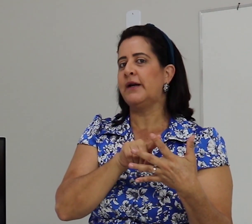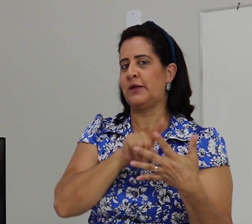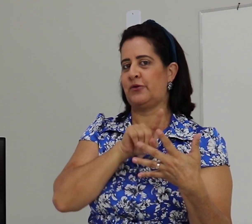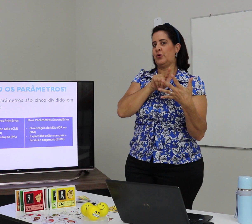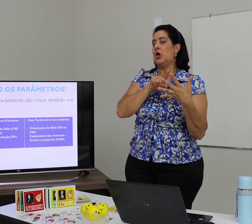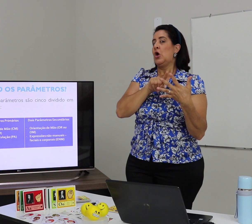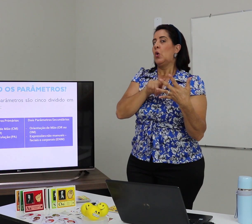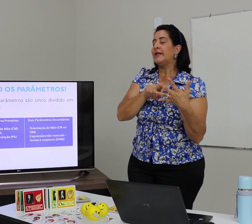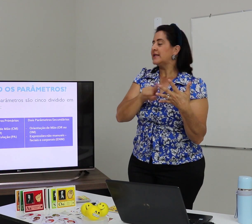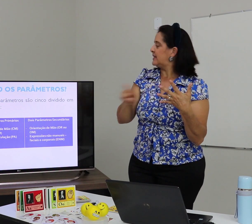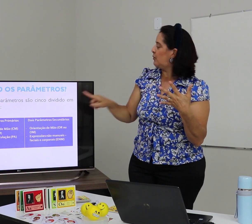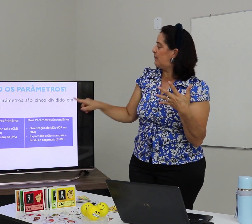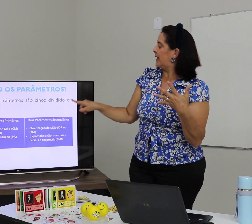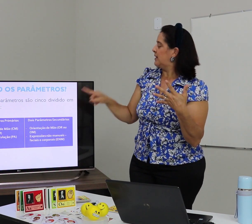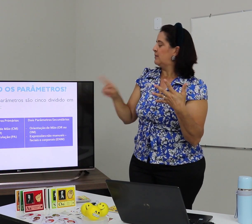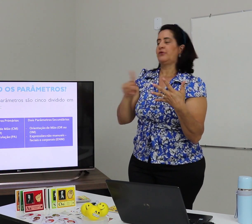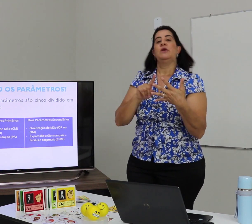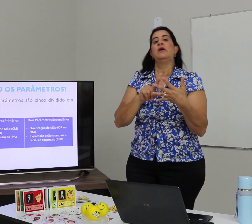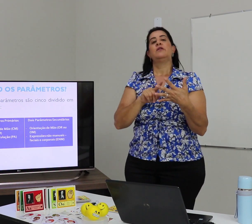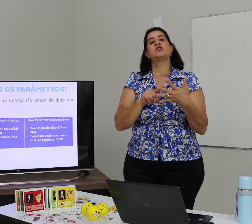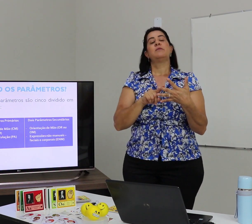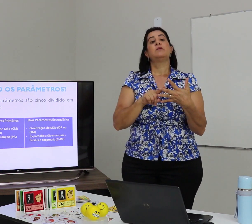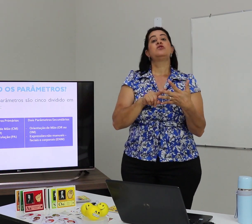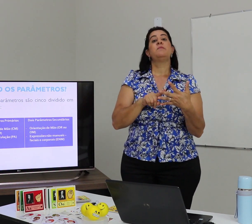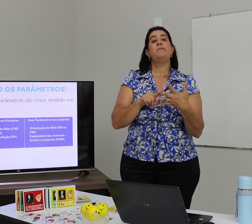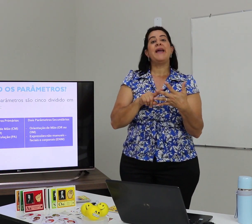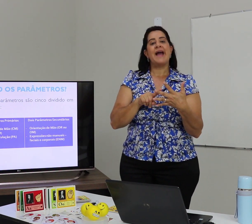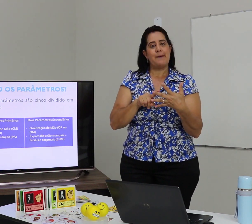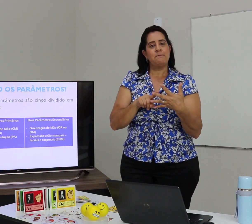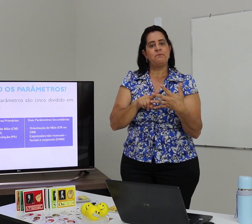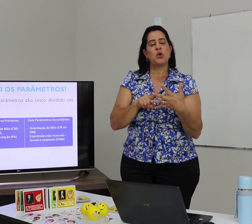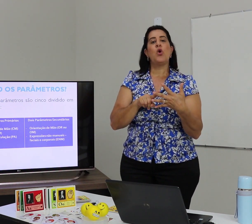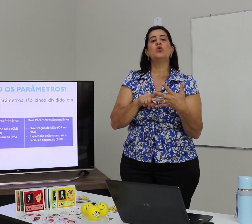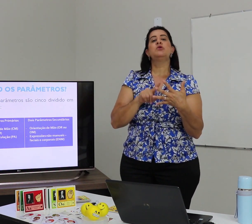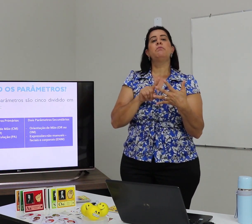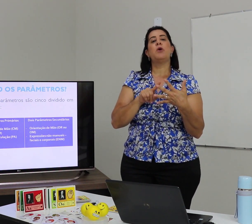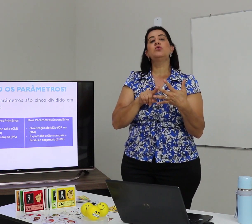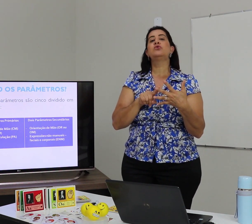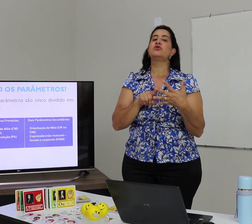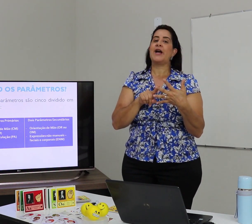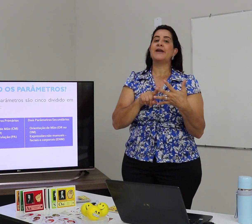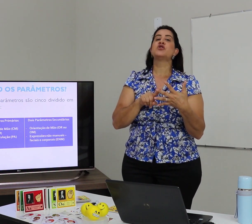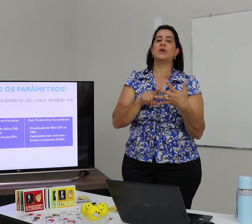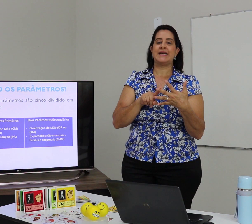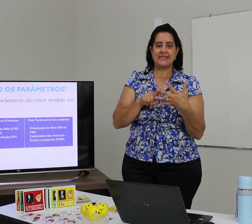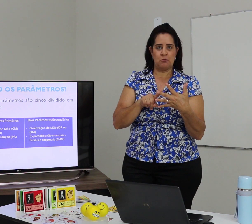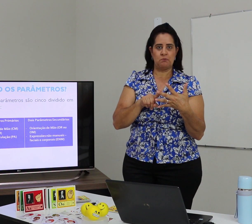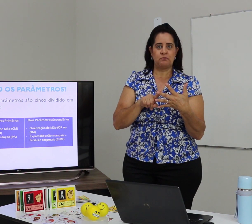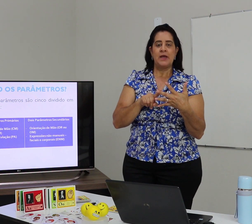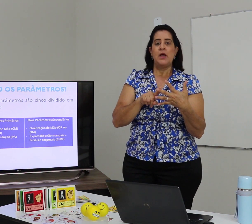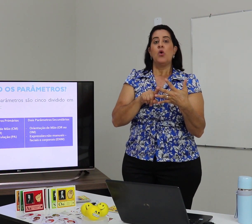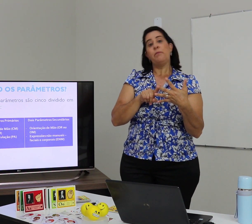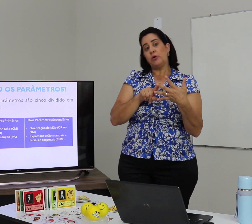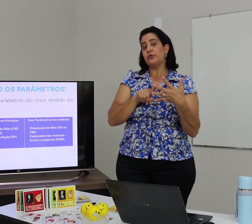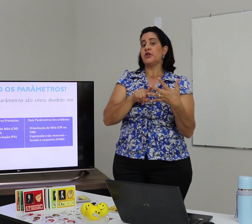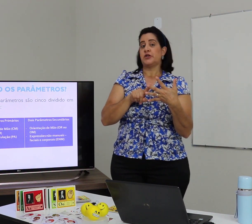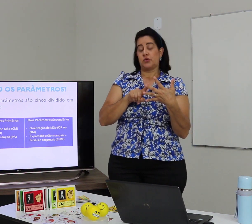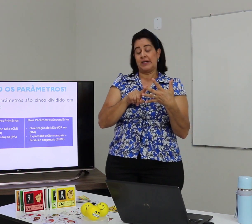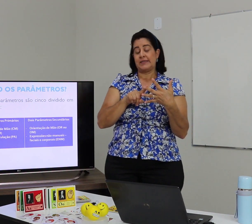parâmetro. O terceiro parâmetro nós chamamos de PA, ou de ponto de articulação. O ponto de